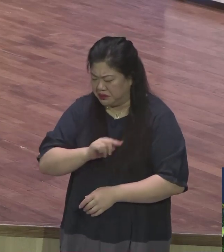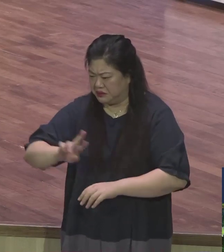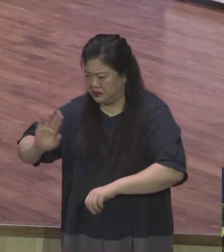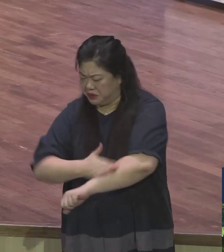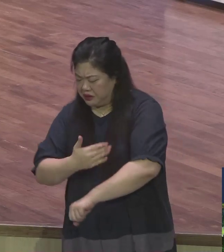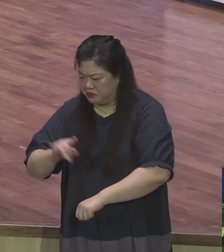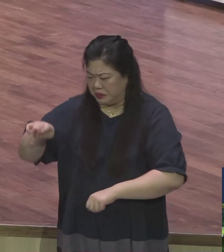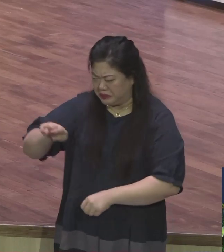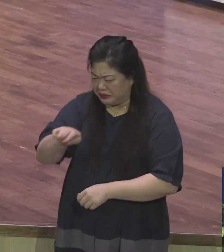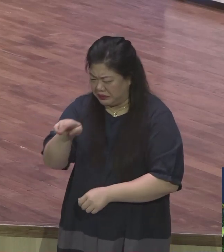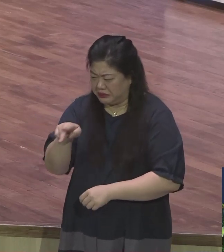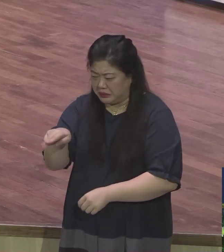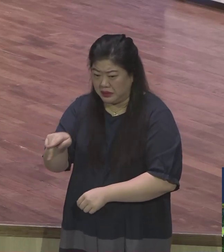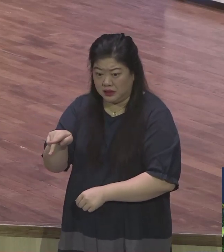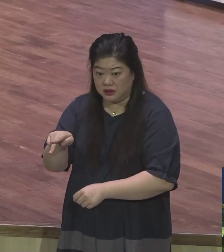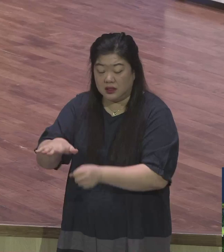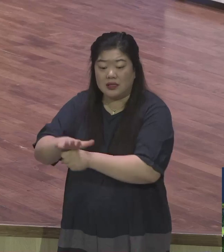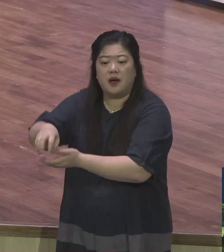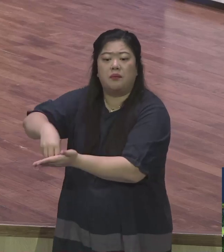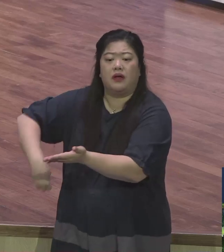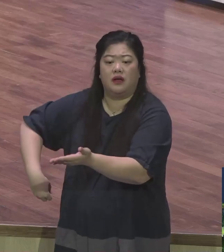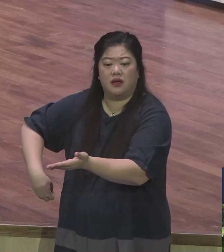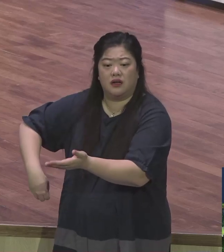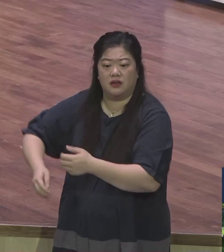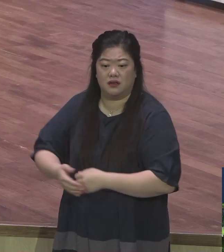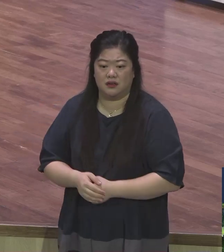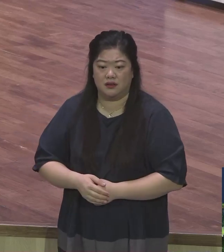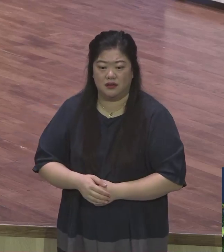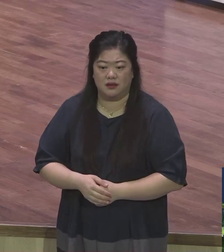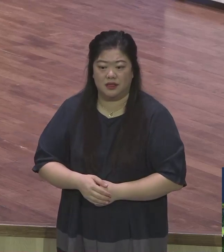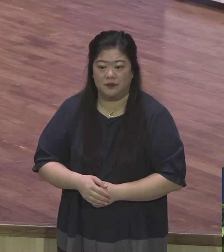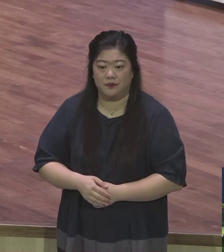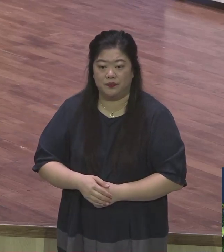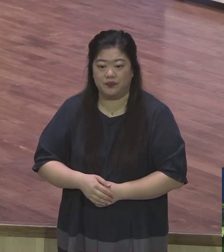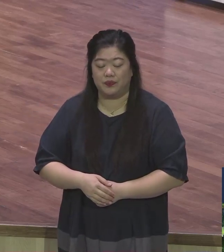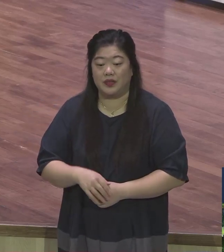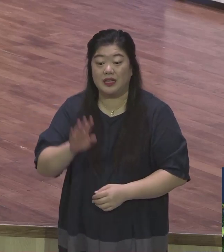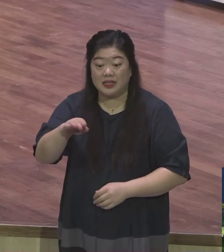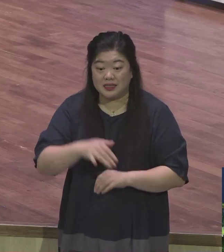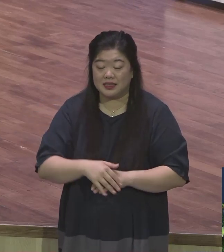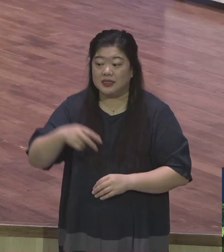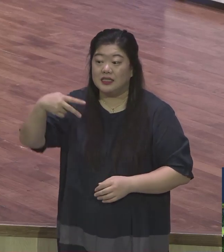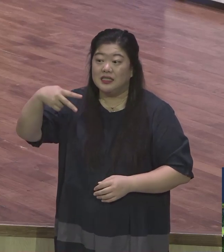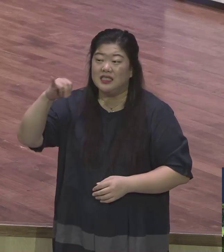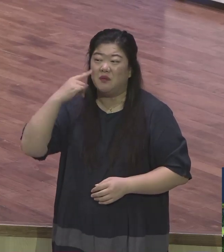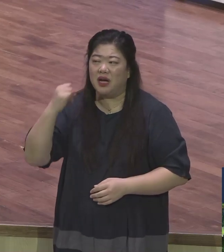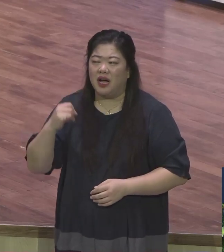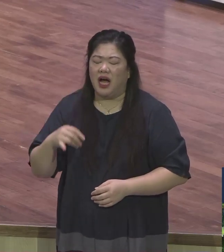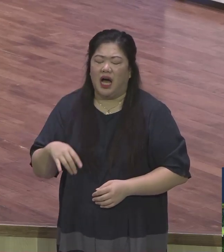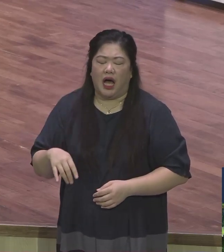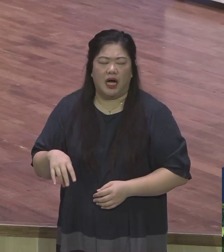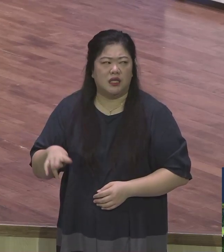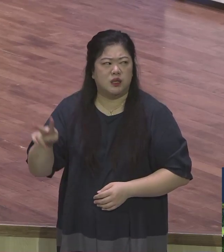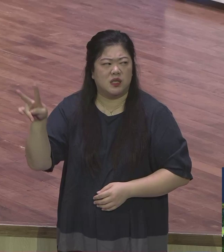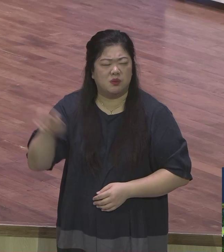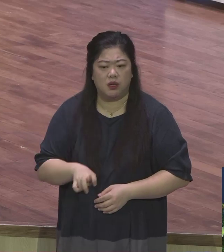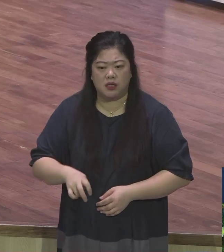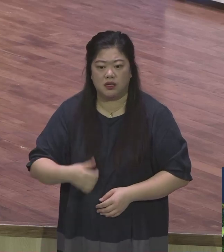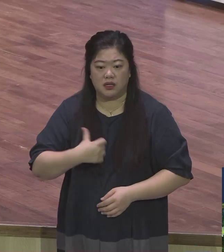사랑에 빠진 게요. 시어머니를 미워하고 맨다리를 미워하고 그거 뭐예요? 그게 사랑이 빠진 거예요. 그게 율법이에요. 율법.